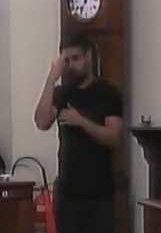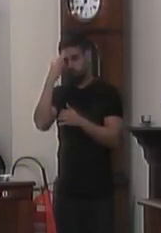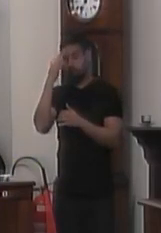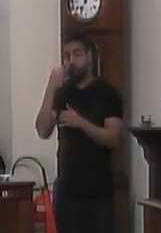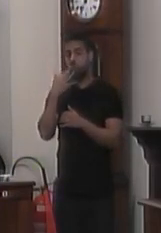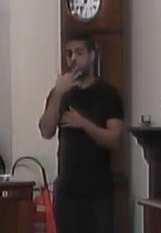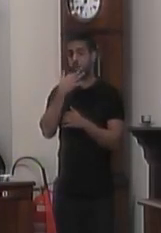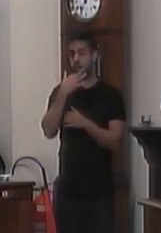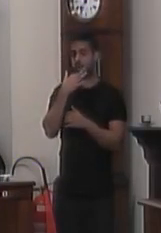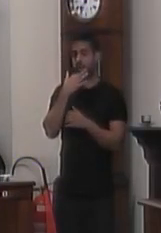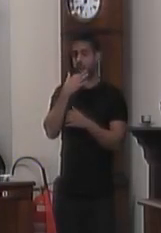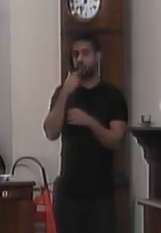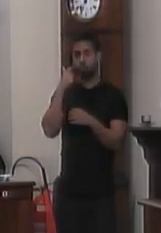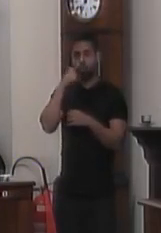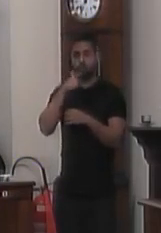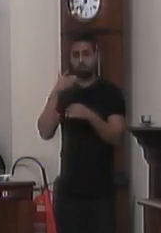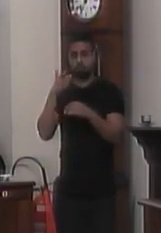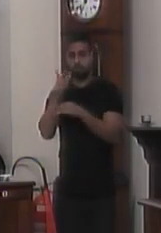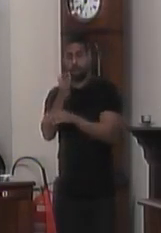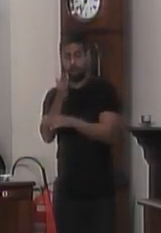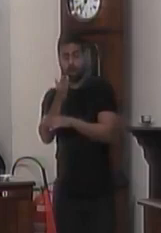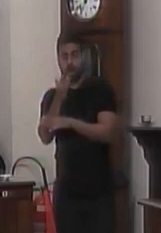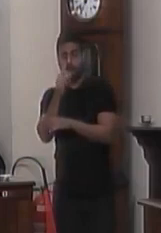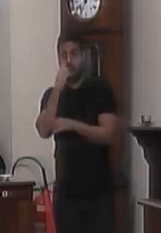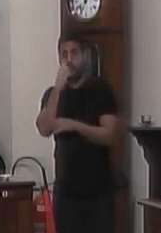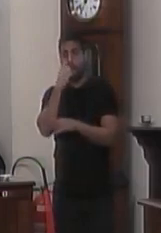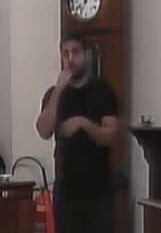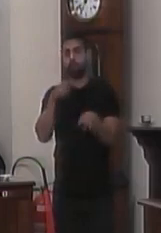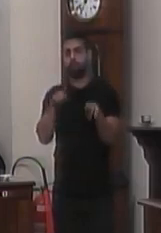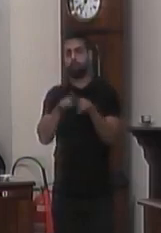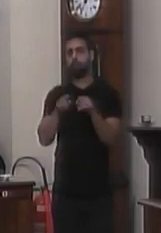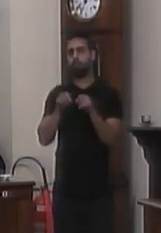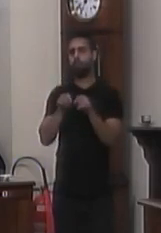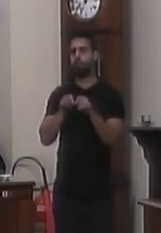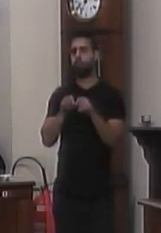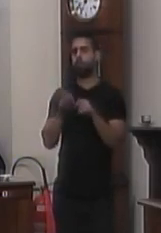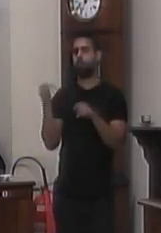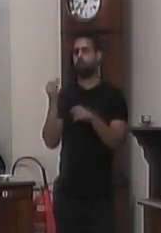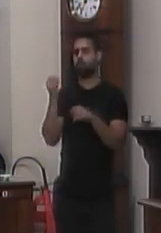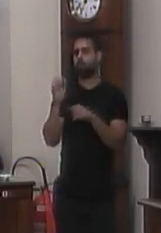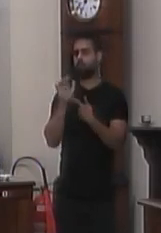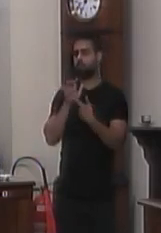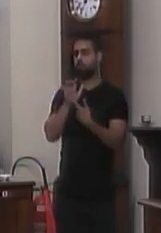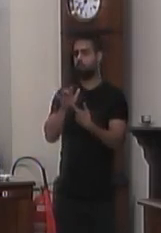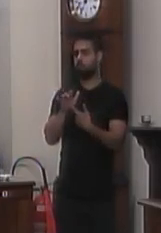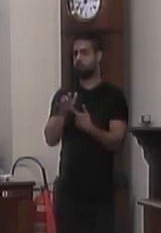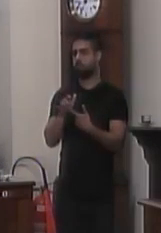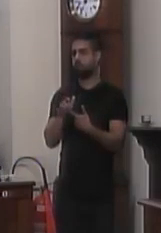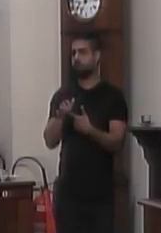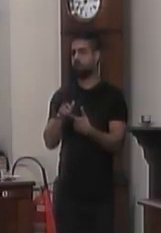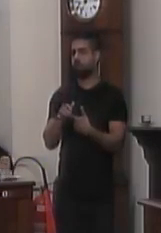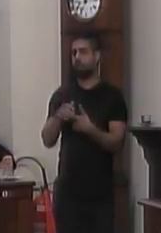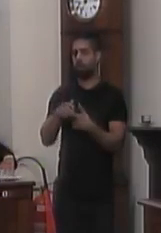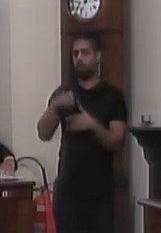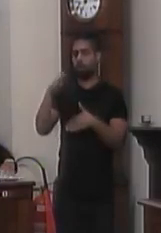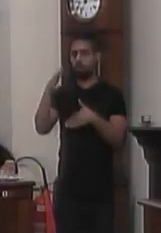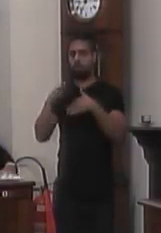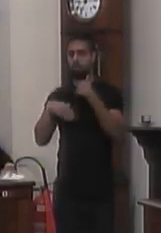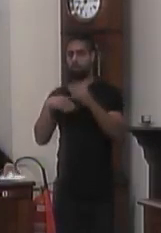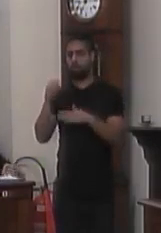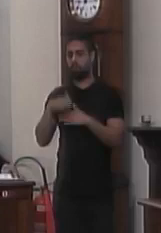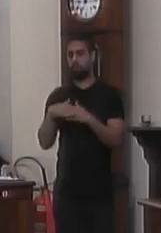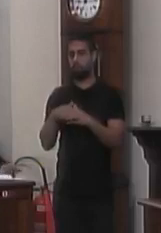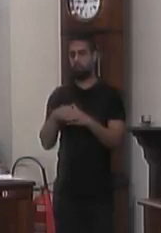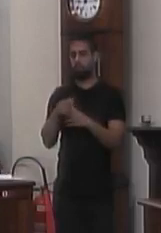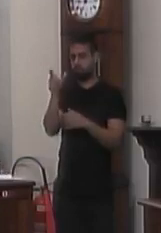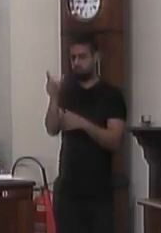só conseguiu passar, mas está fazendo valer aqui, está demonstrando aqui para a gente que é um profissional, um